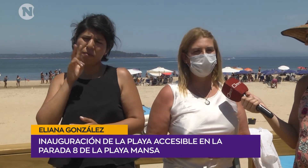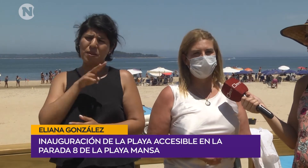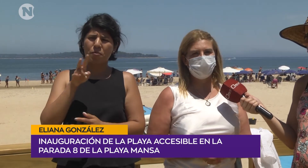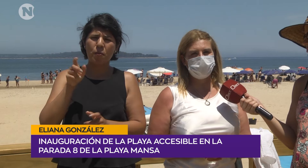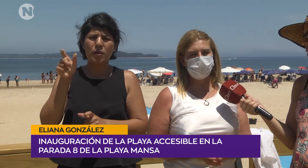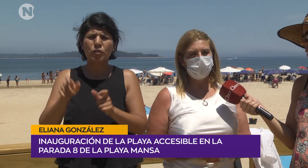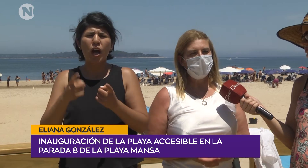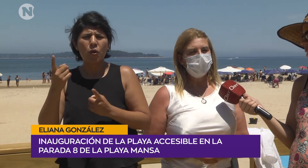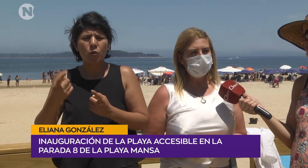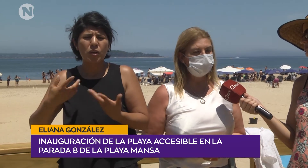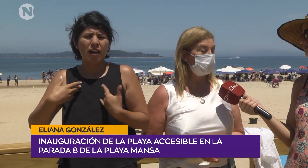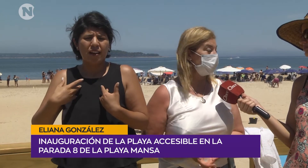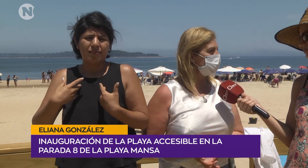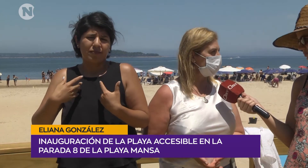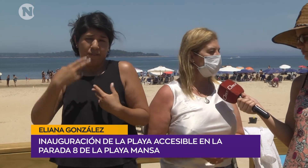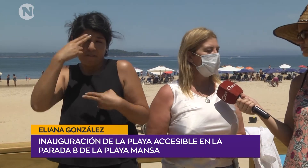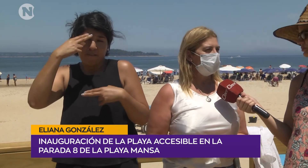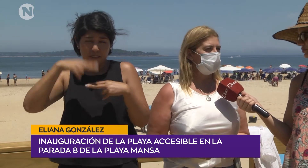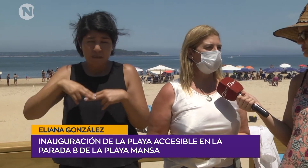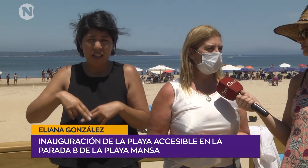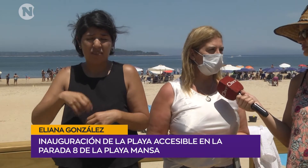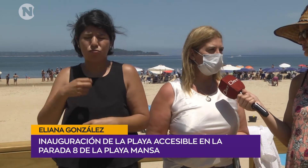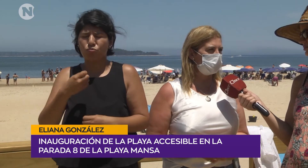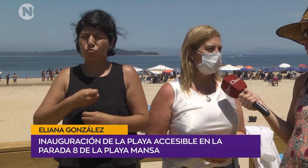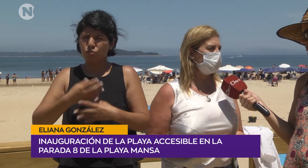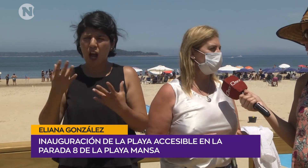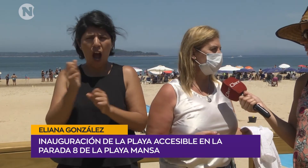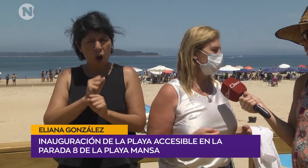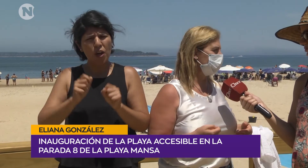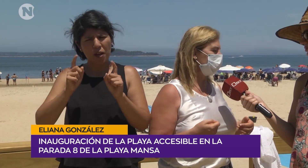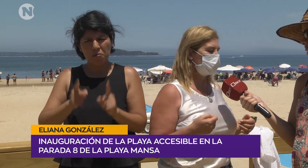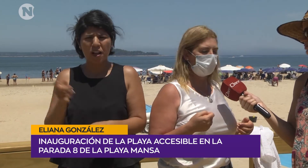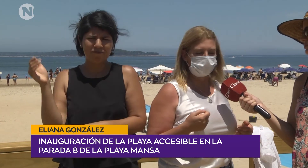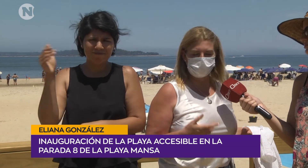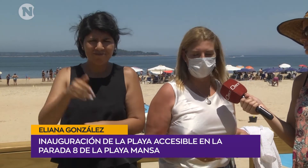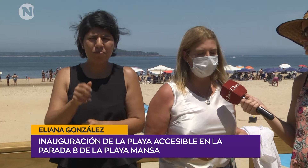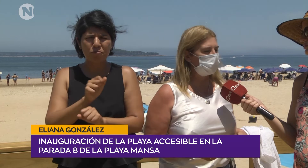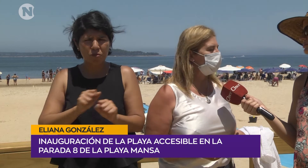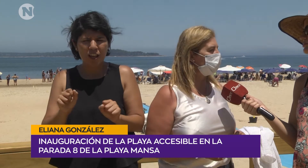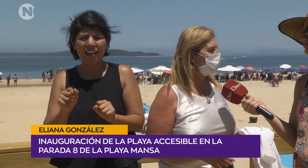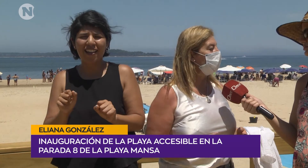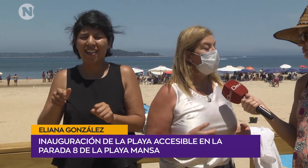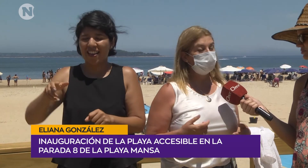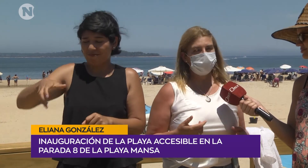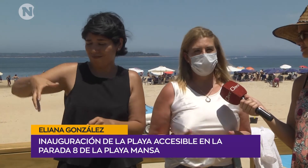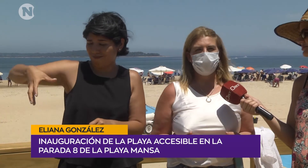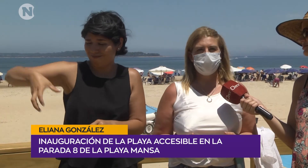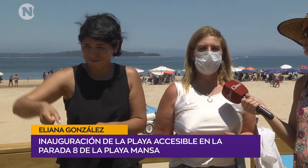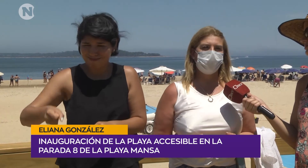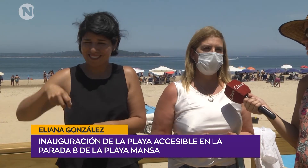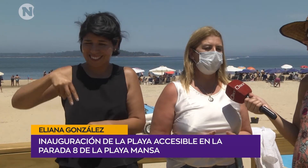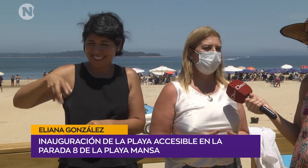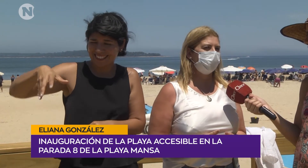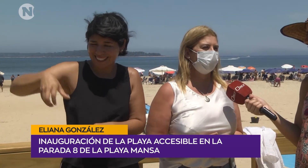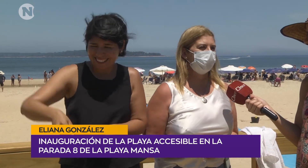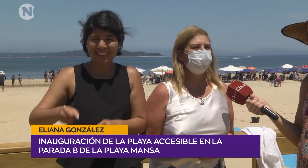algún quebranto de salud importante, poder disfrutar apoyados en la barra, pero sí